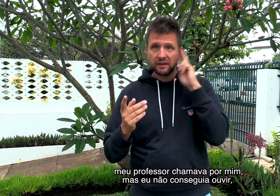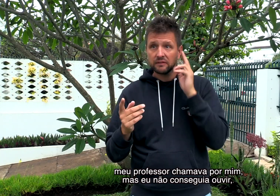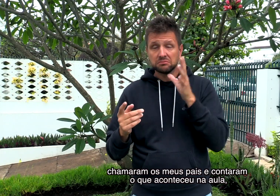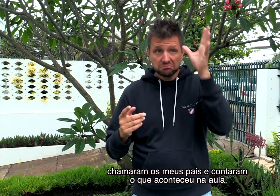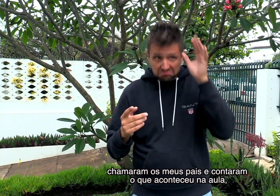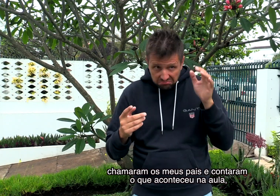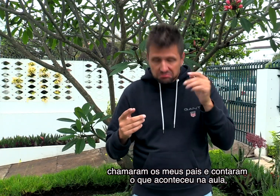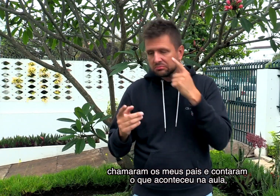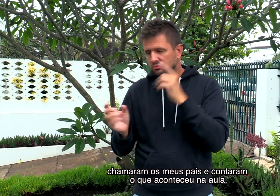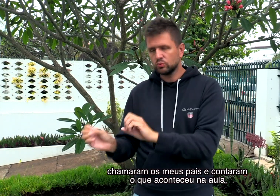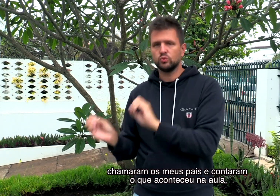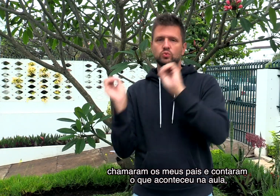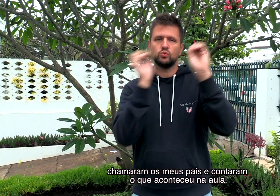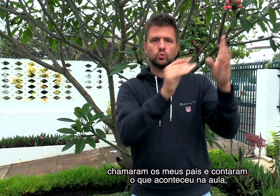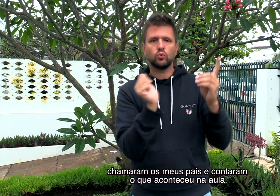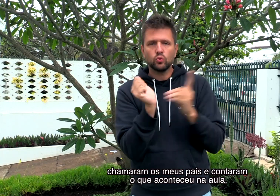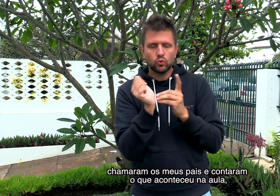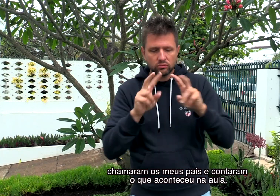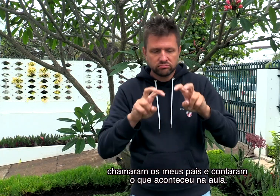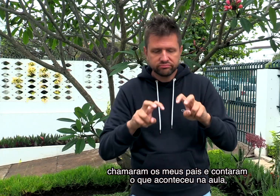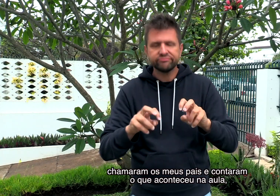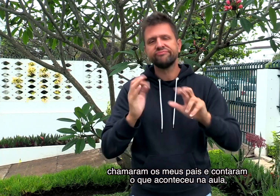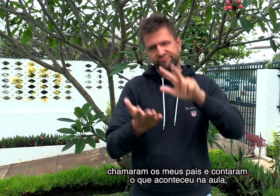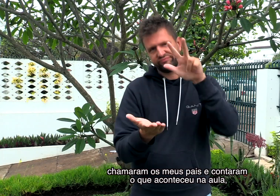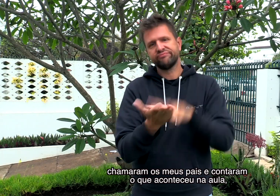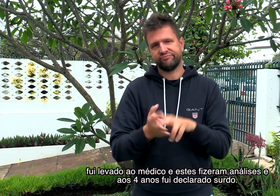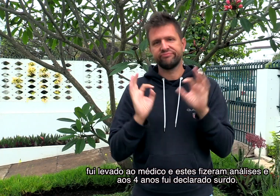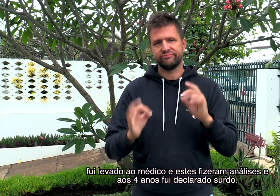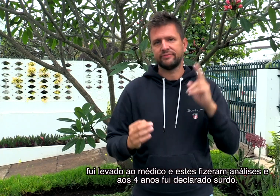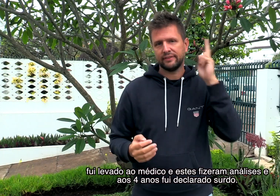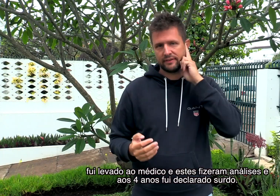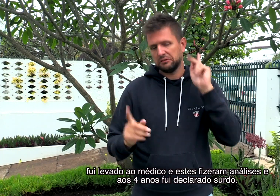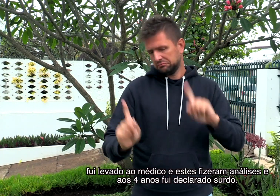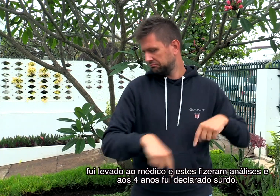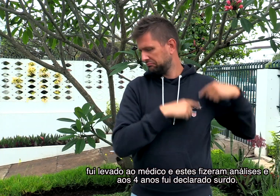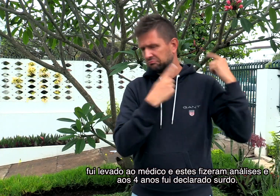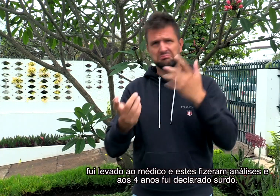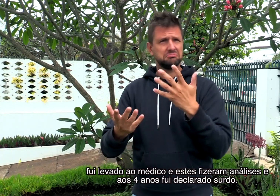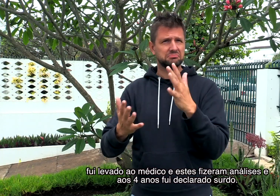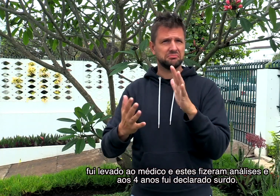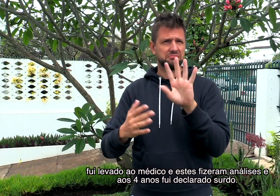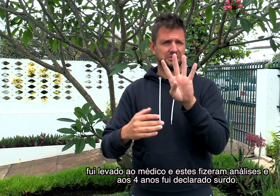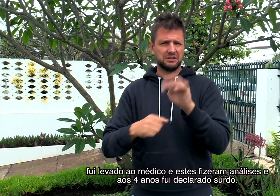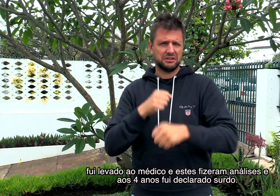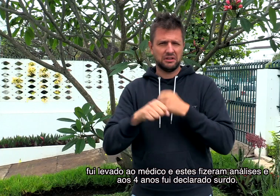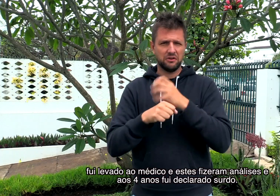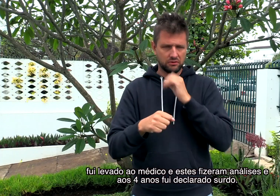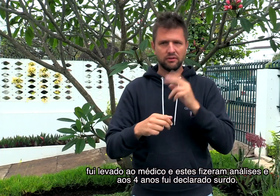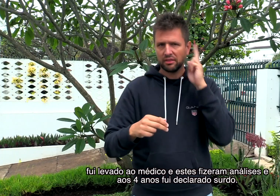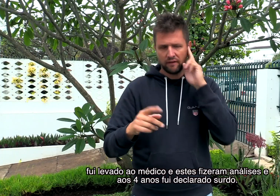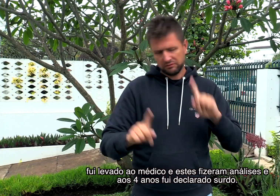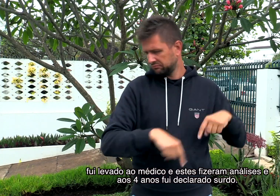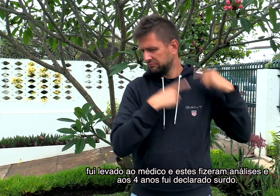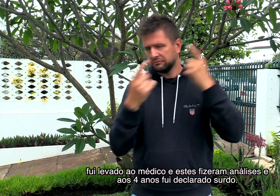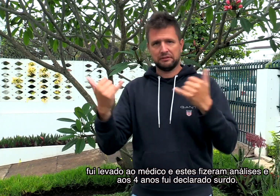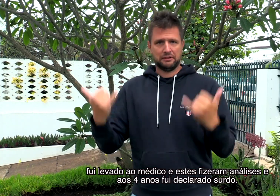ouvir. Chamaram os meus pais e contaram o que aconteceu na aula. Fui levado ao médico e estes fizeram análise